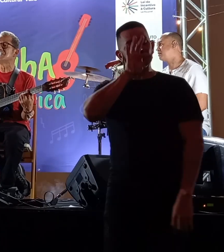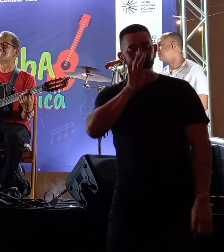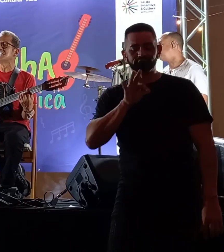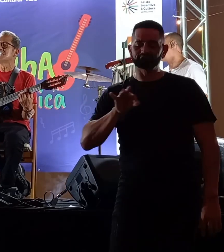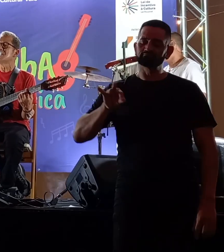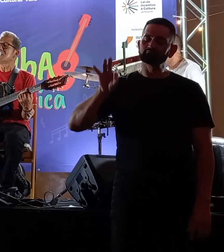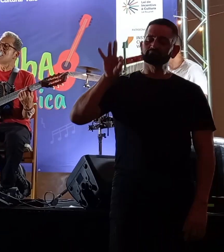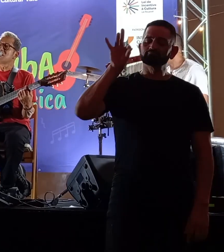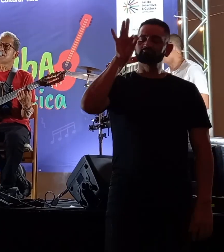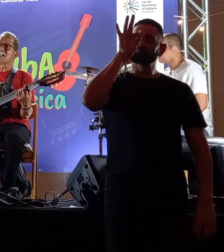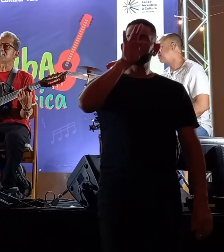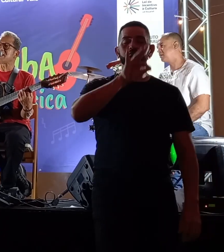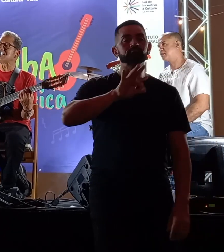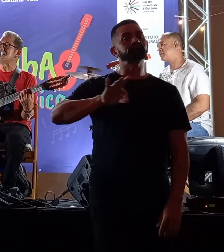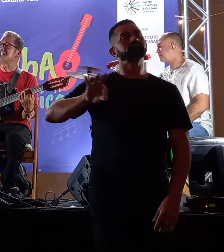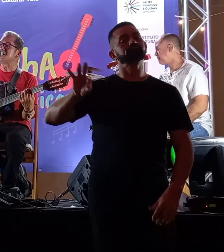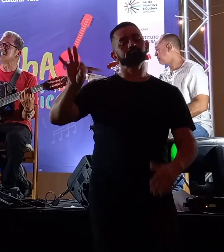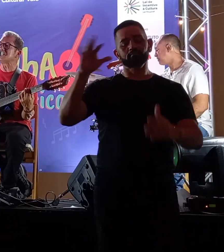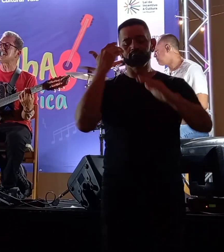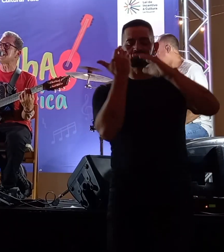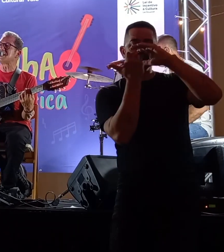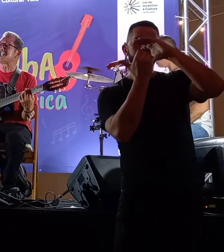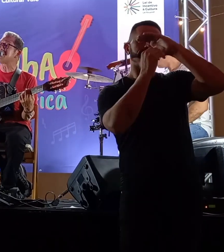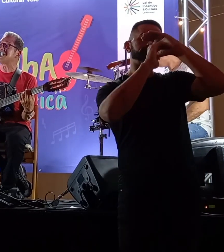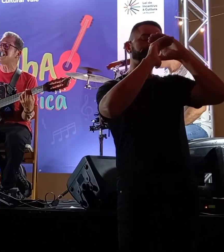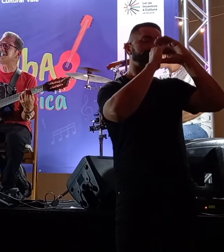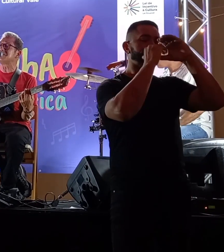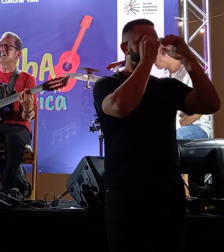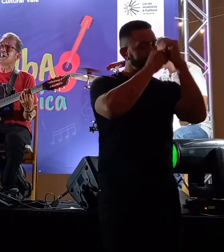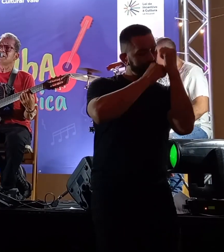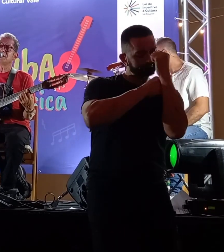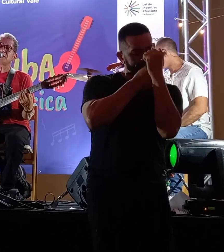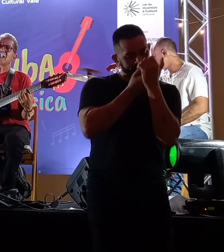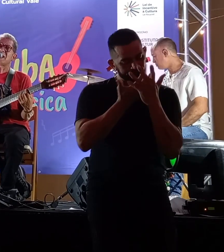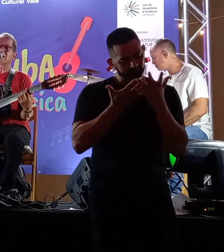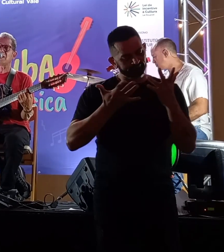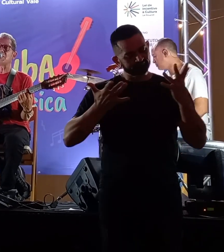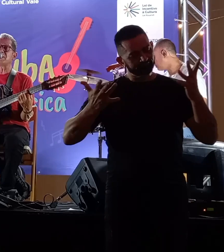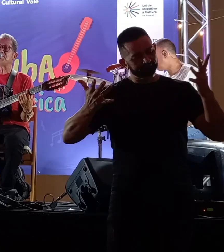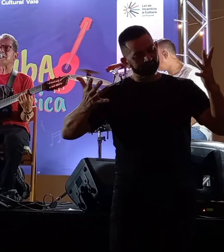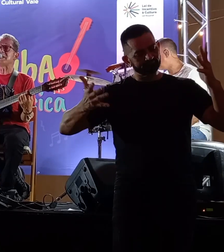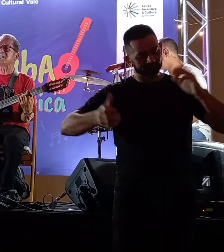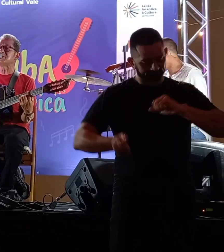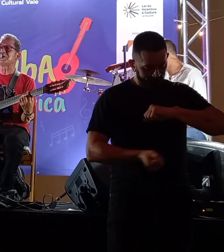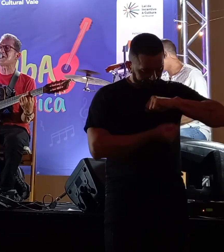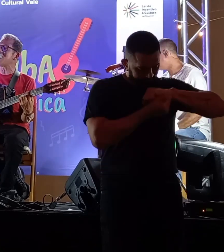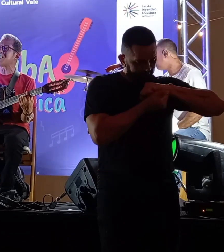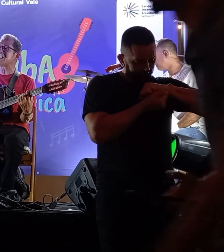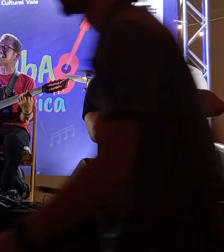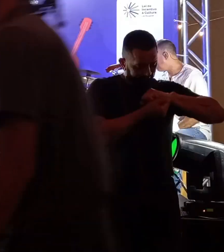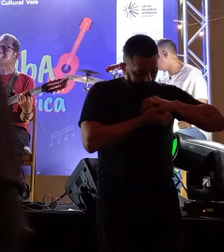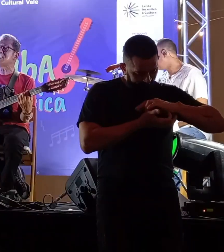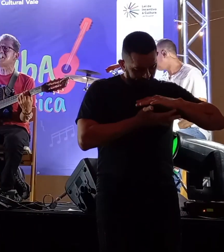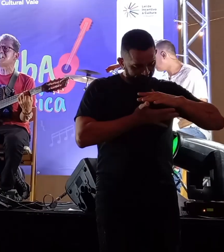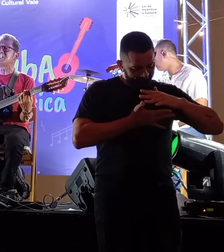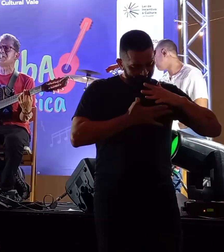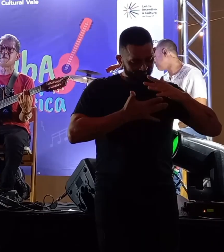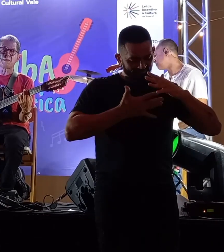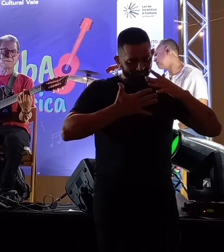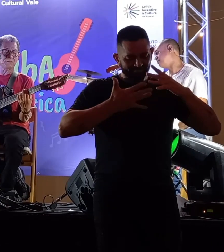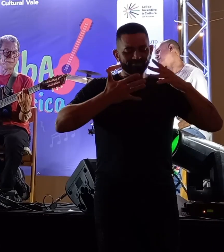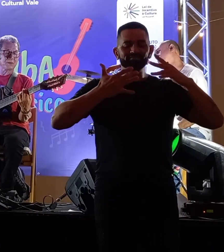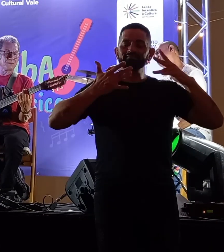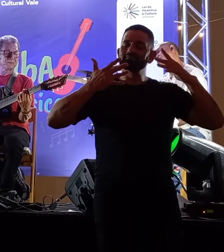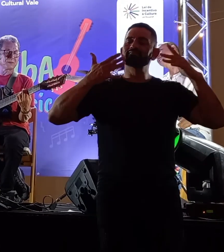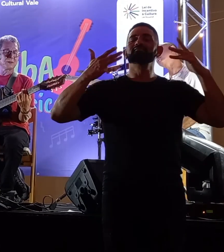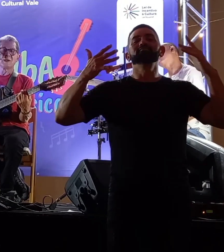Passarinho, canta tanto segredo, desata o que prende o coração.